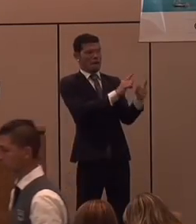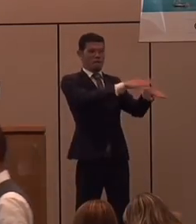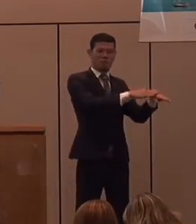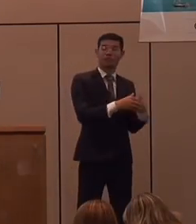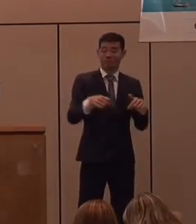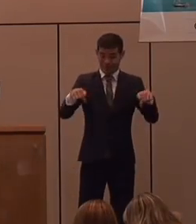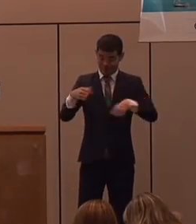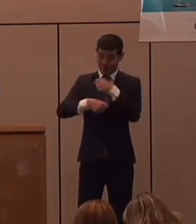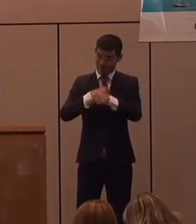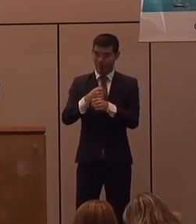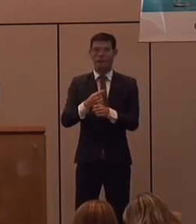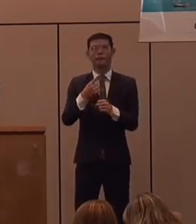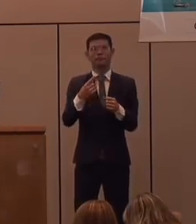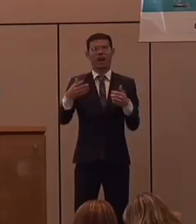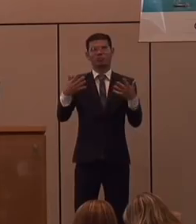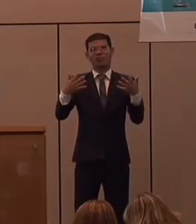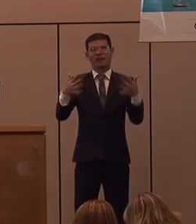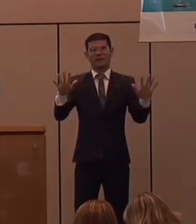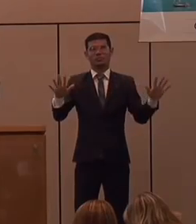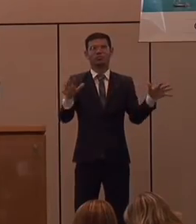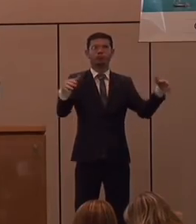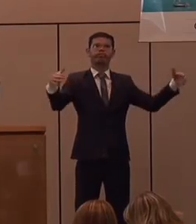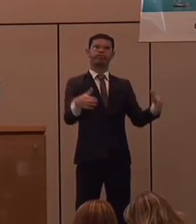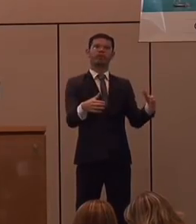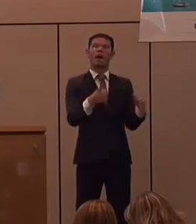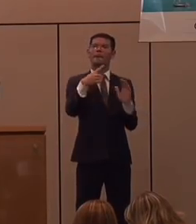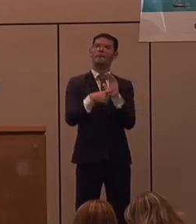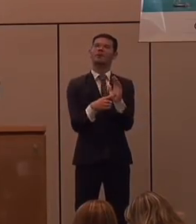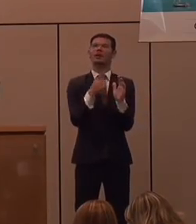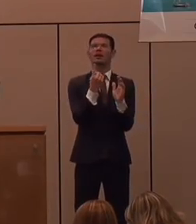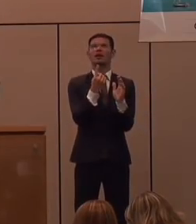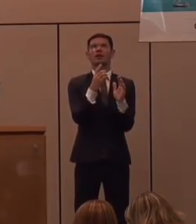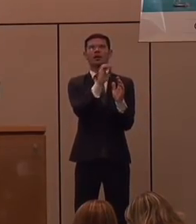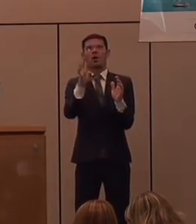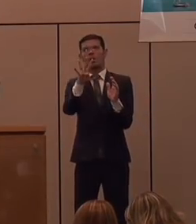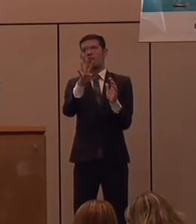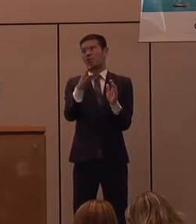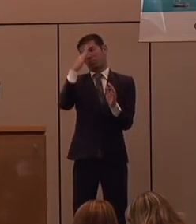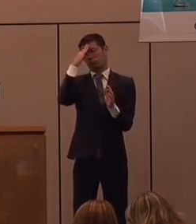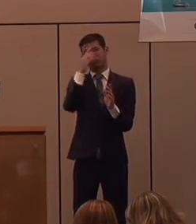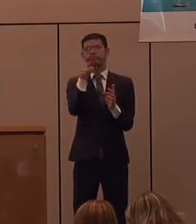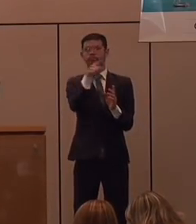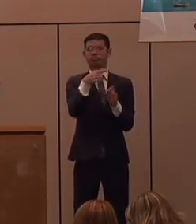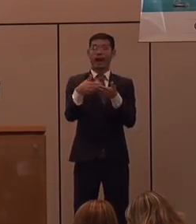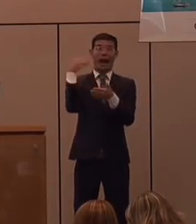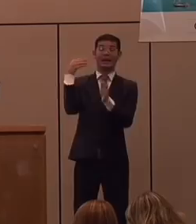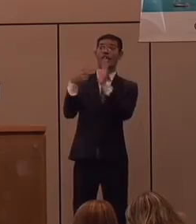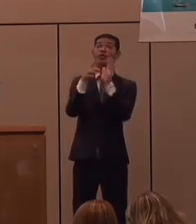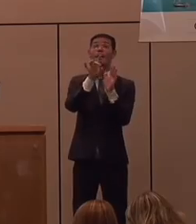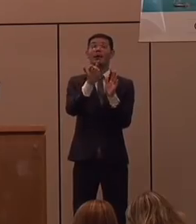cuatro policías de turismo que ya es un gran incremento con respecto a donde estábamos en el 2015 que teníamos nada más